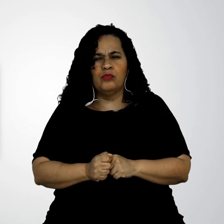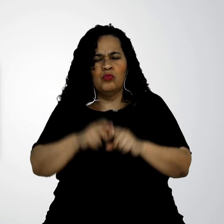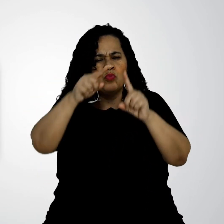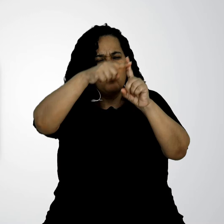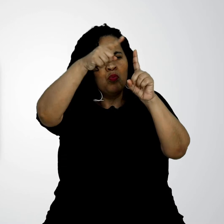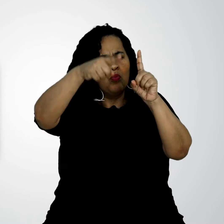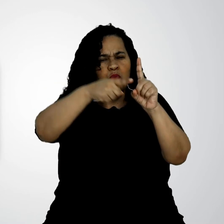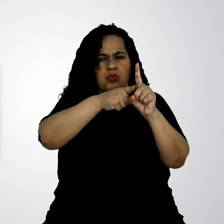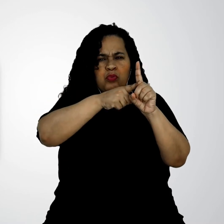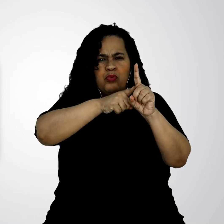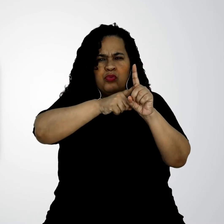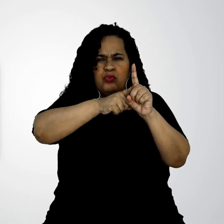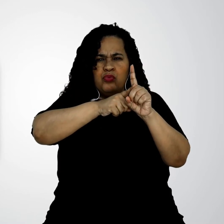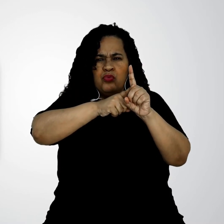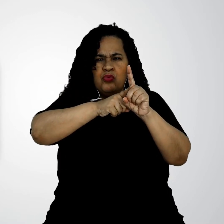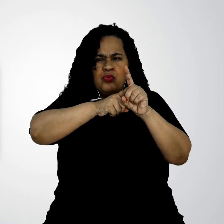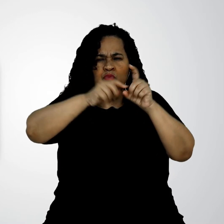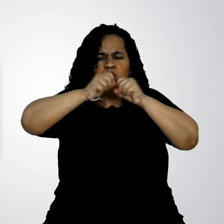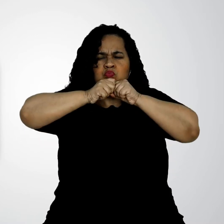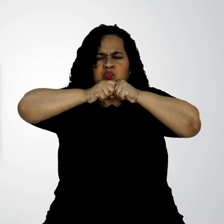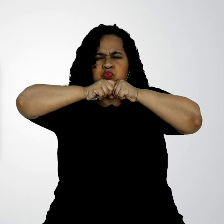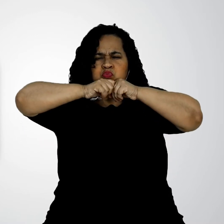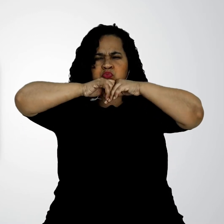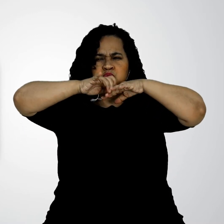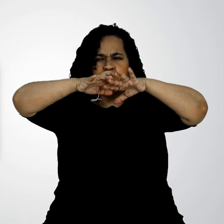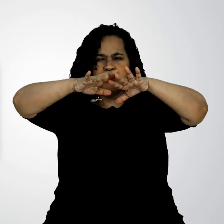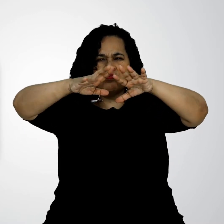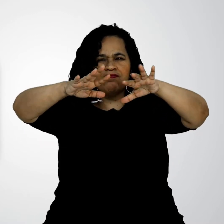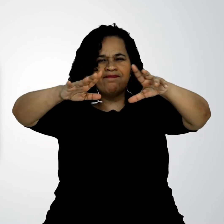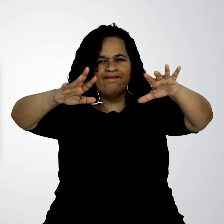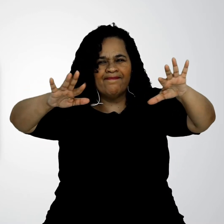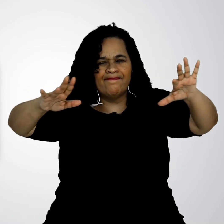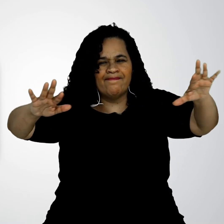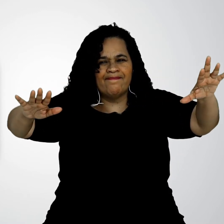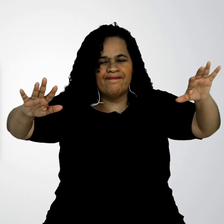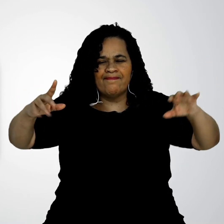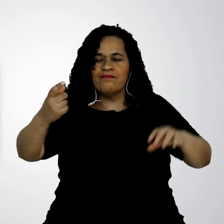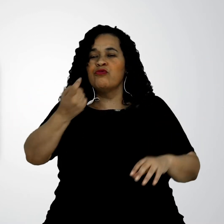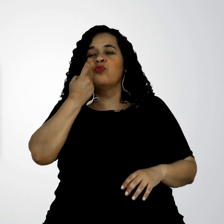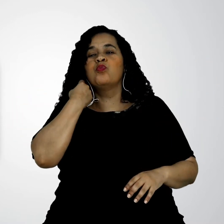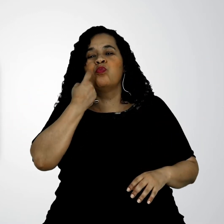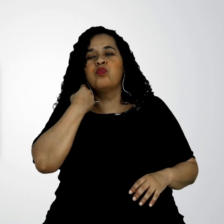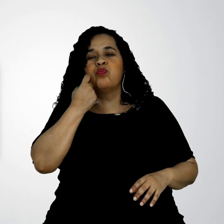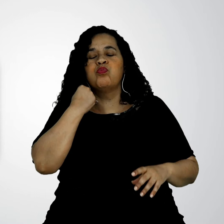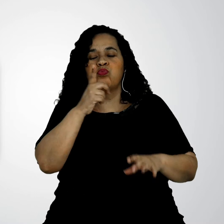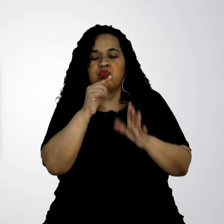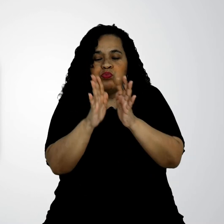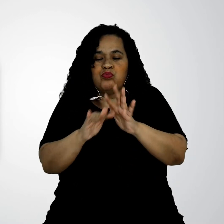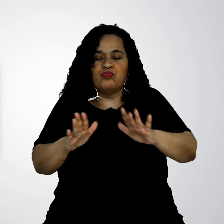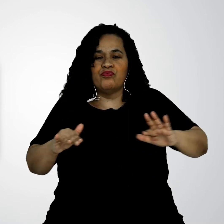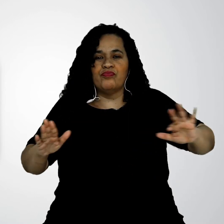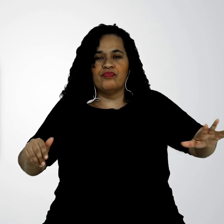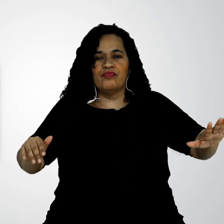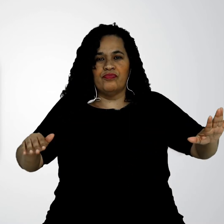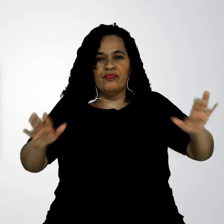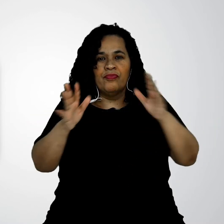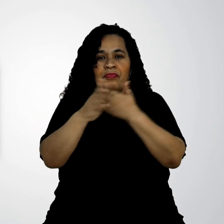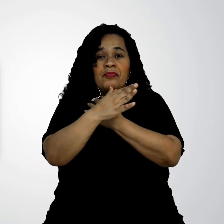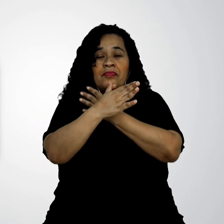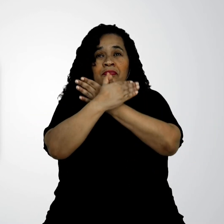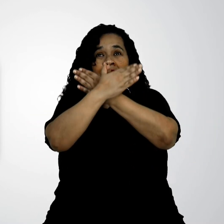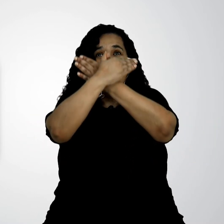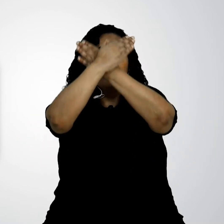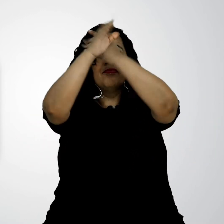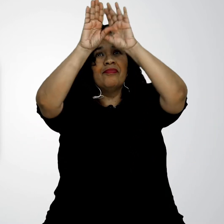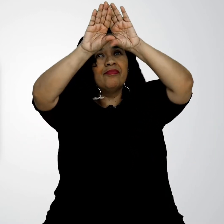encham e subjuguem a terra, dominem sobre os peixes do mar e sobre as aves do céu e sobre todos os animais que se